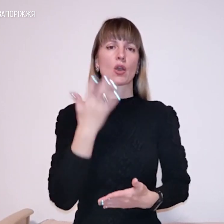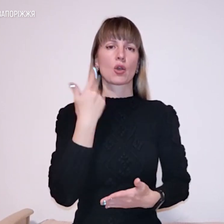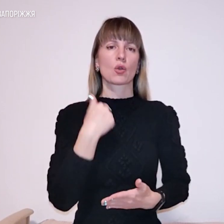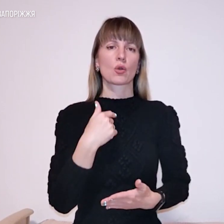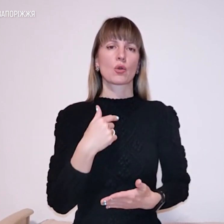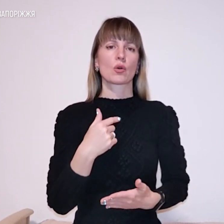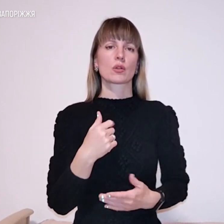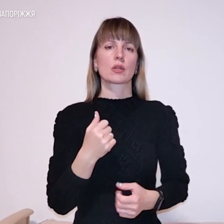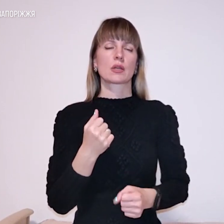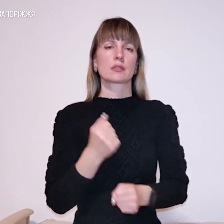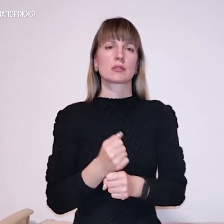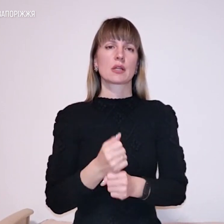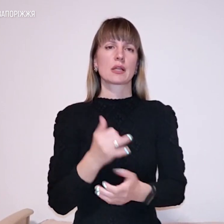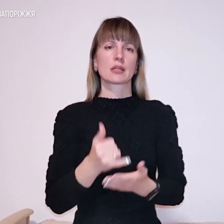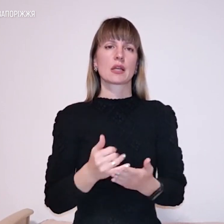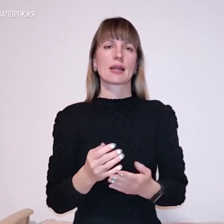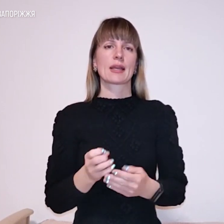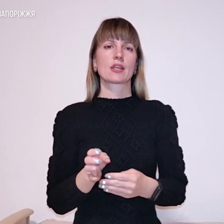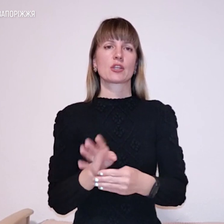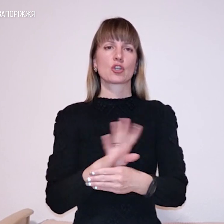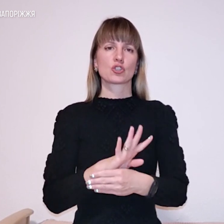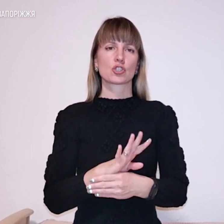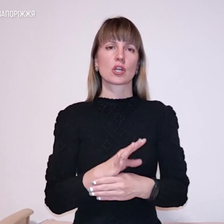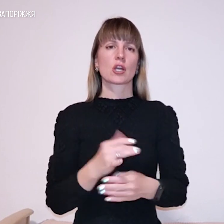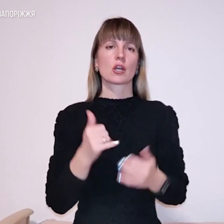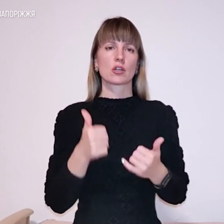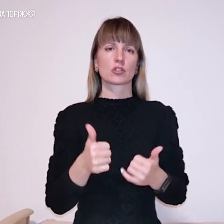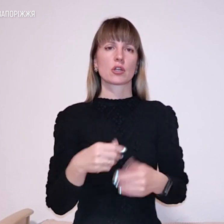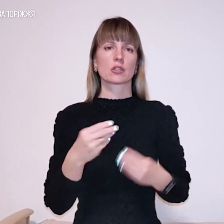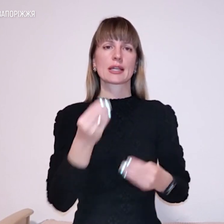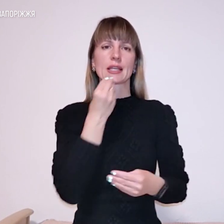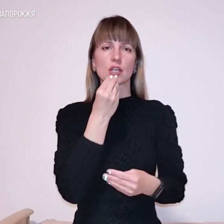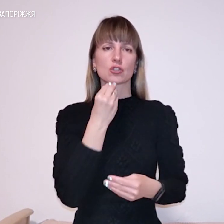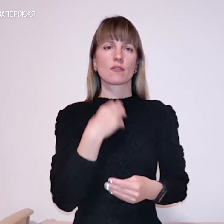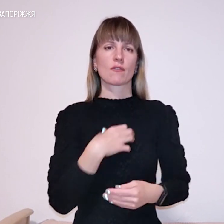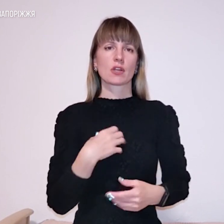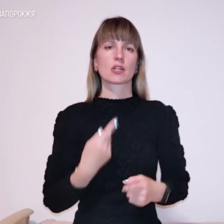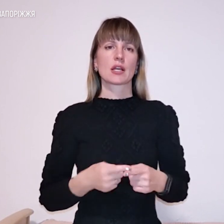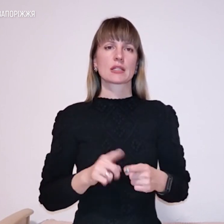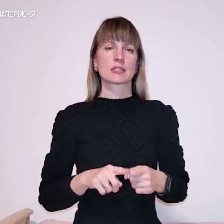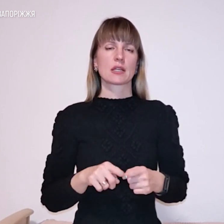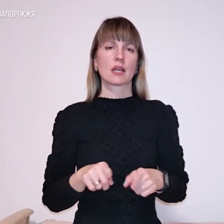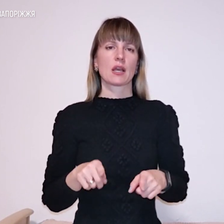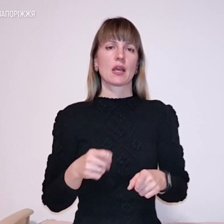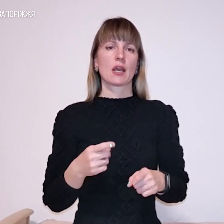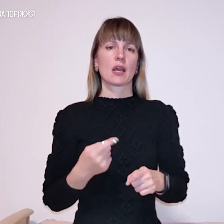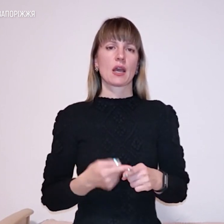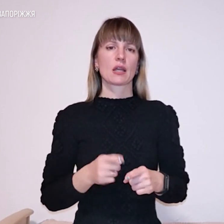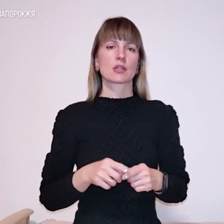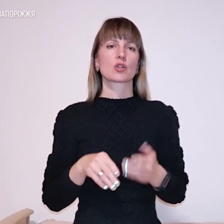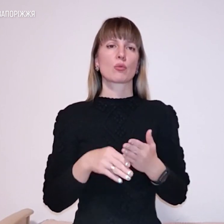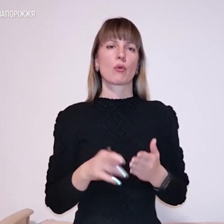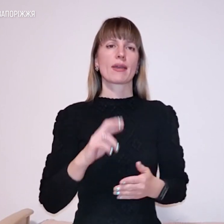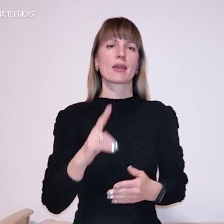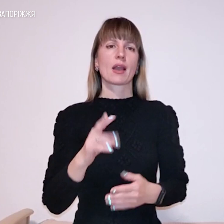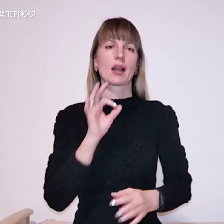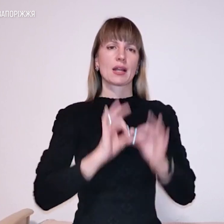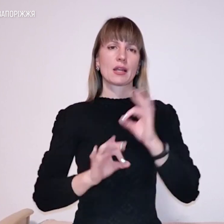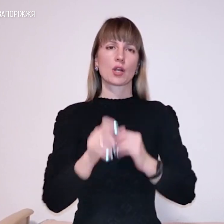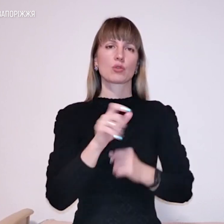їжі, добре, коли носили пісок, добре, коли роздаємо їжу. Але важливо дуже це саме така допомога, як ліки. І люди дуже багато